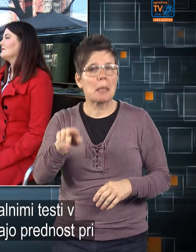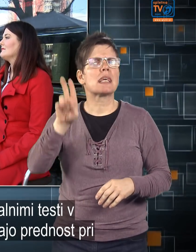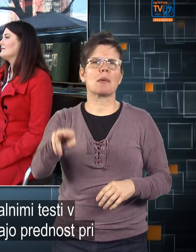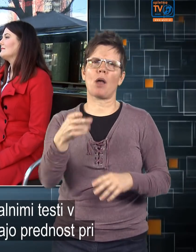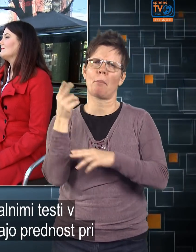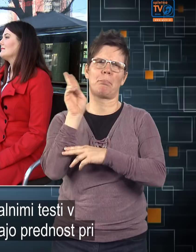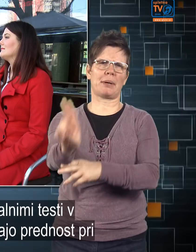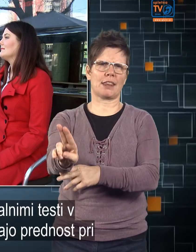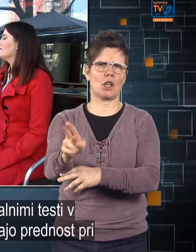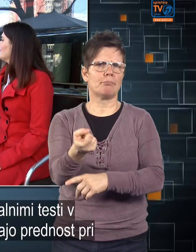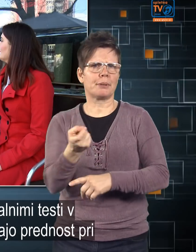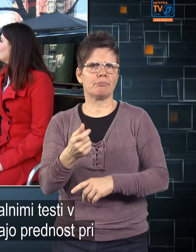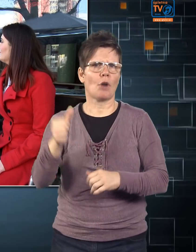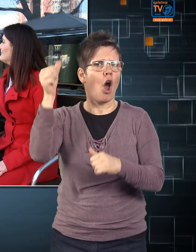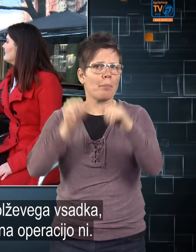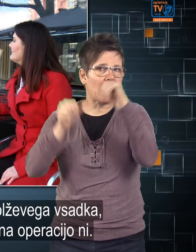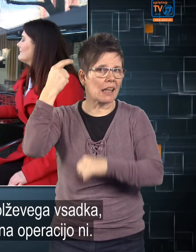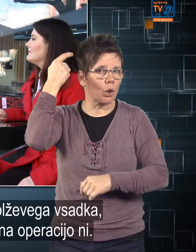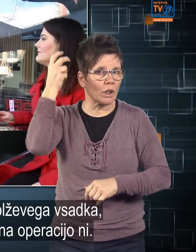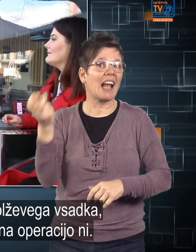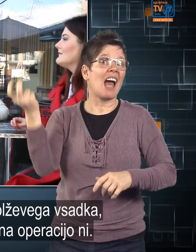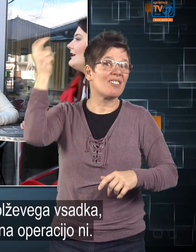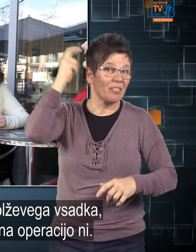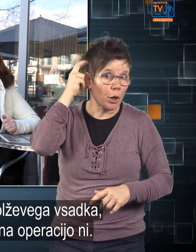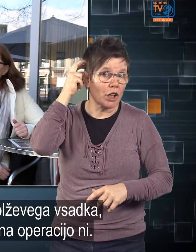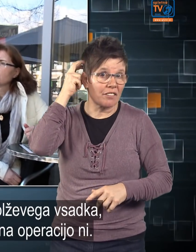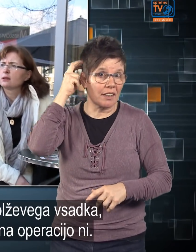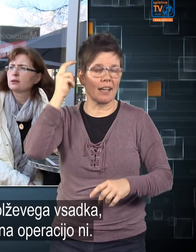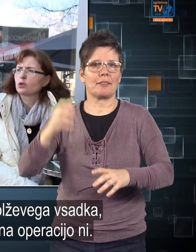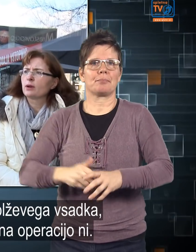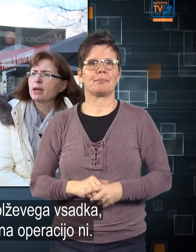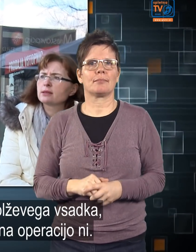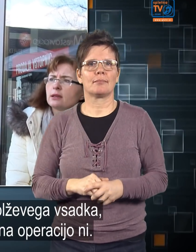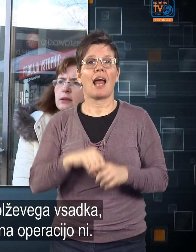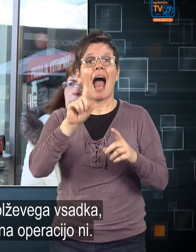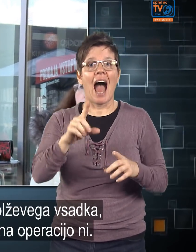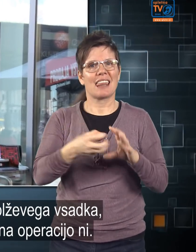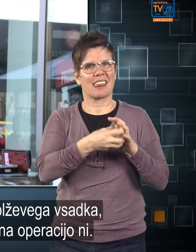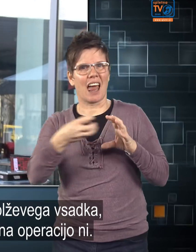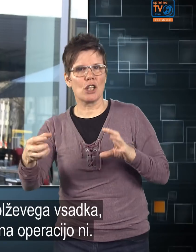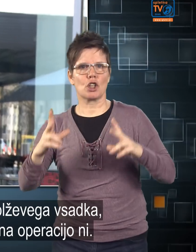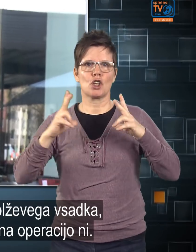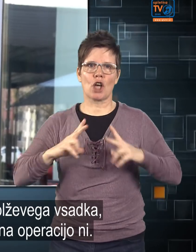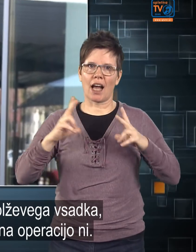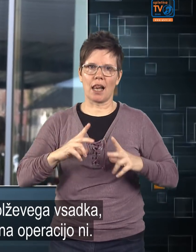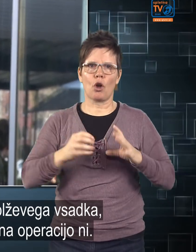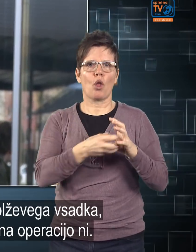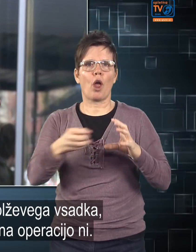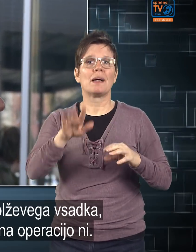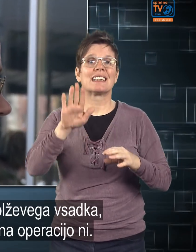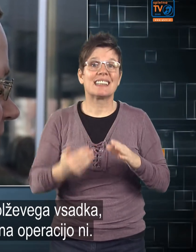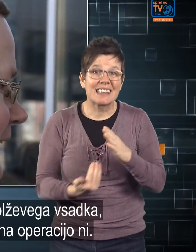Otroci imajo prednost pri operativnih vsaditvah polževega vsadka, a daljših čakalnih dob na operacijo ni.